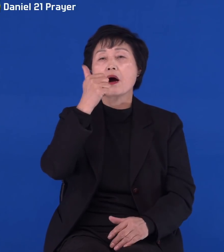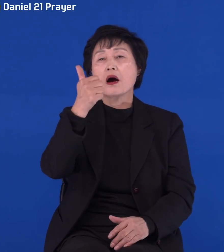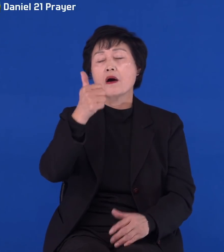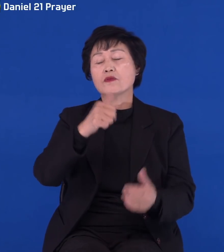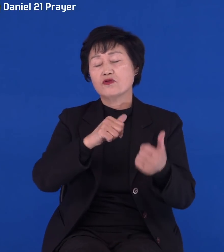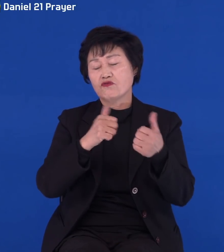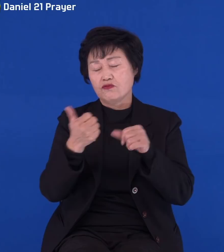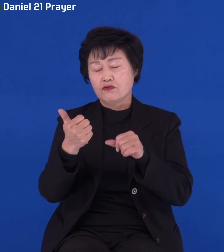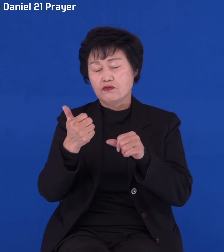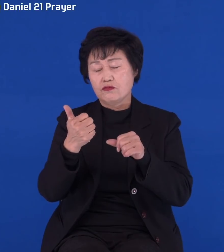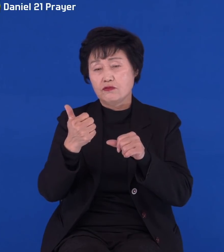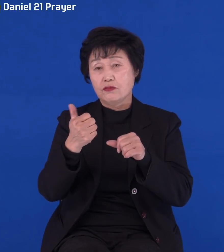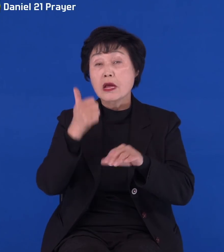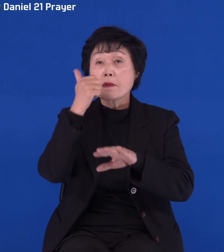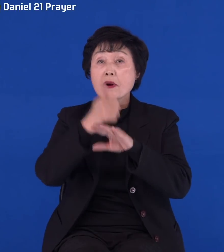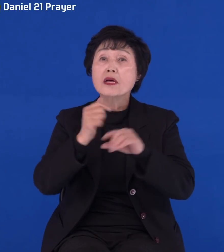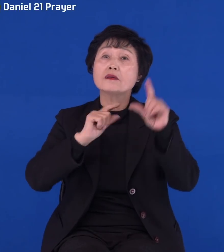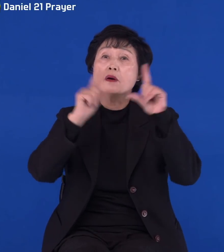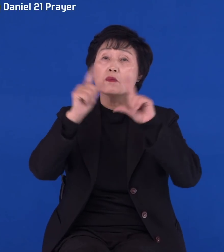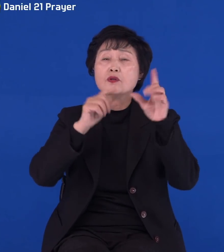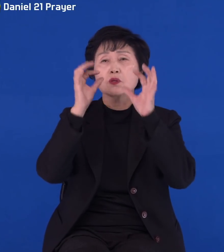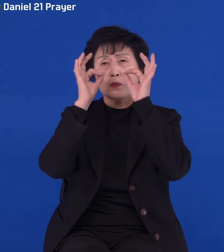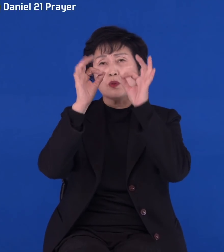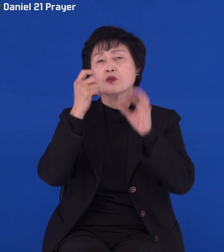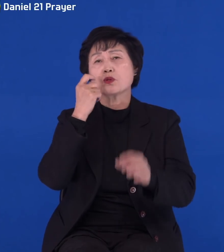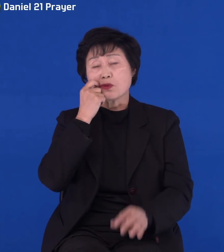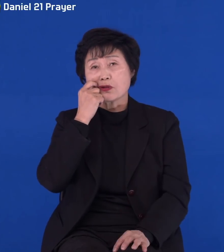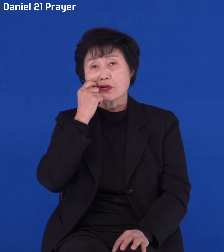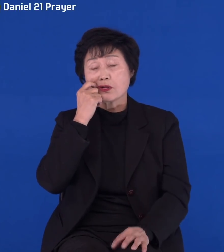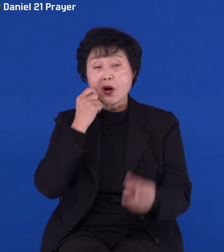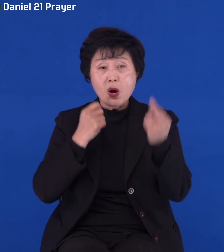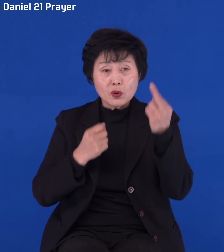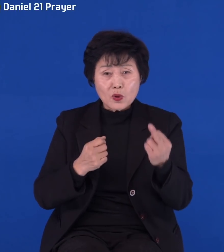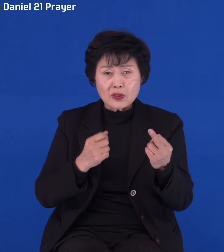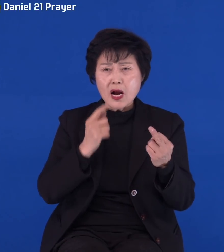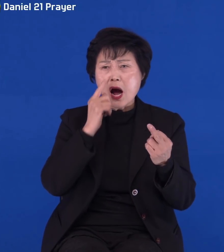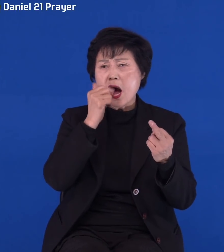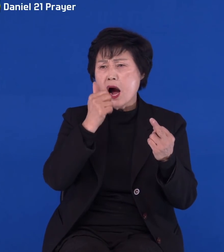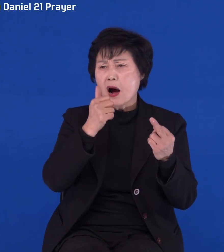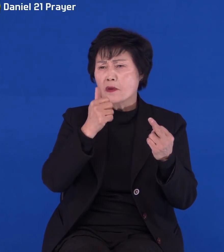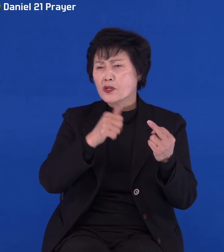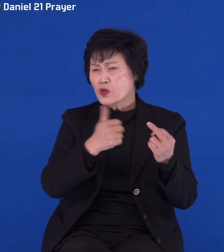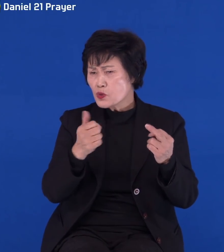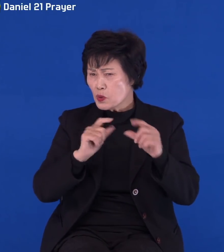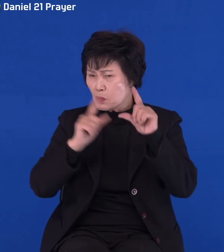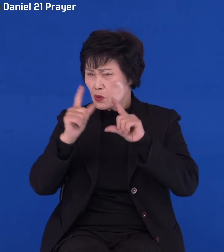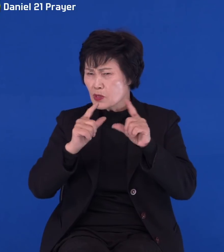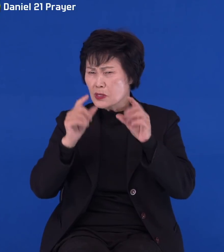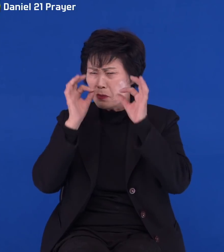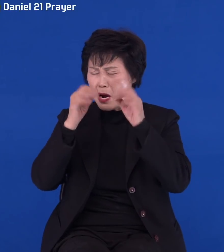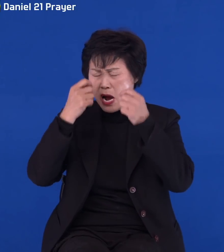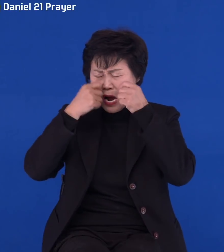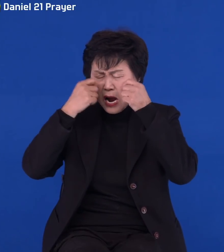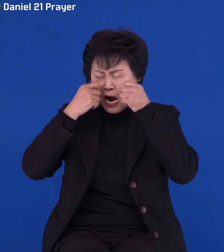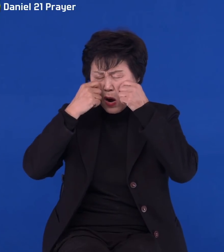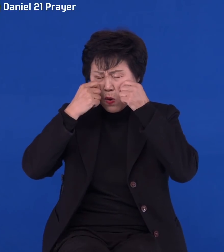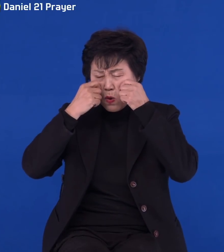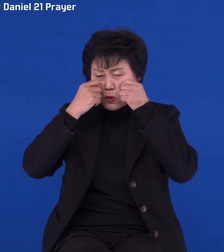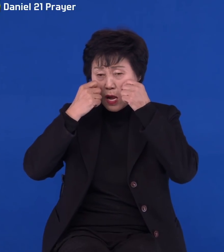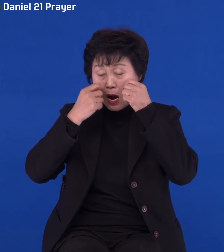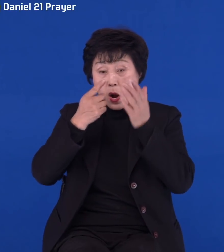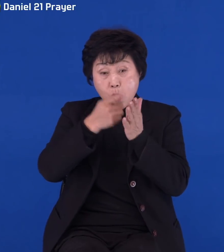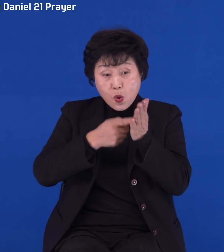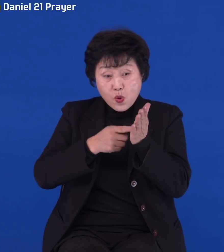못했어요. 제 동생은 아버지가 죽으신 모습을 보고 울다가 또 실파입이 터져서 또 수술했어요.